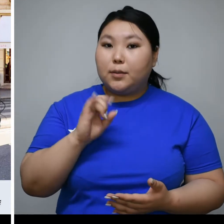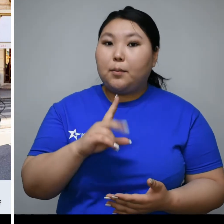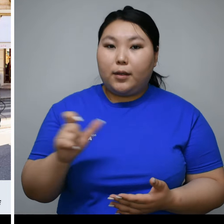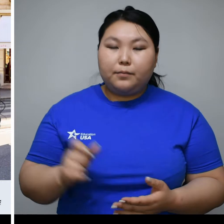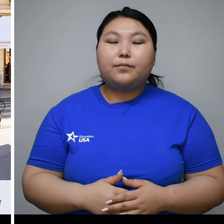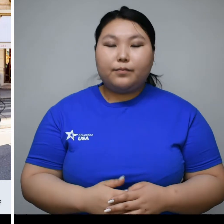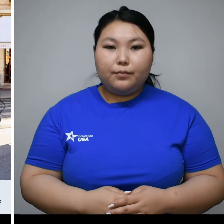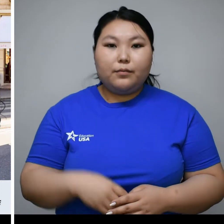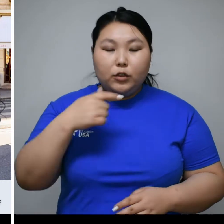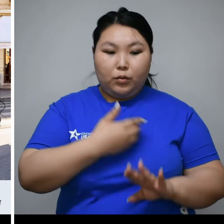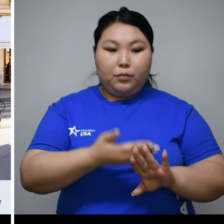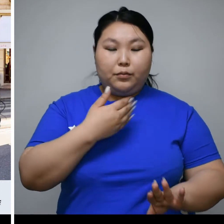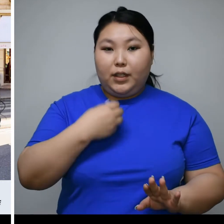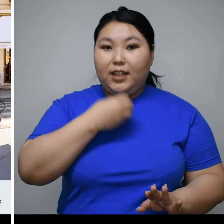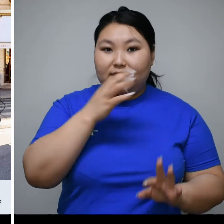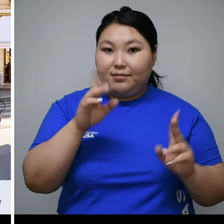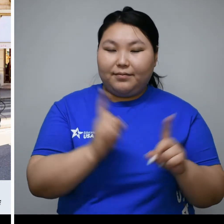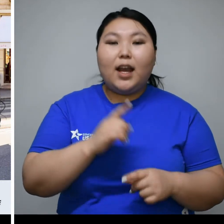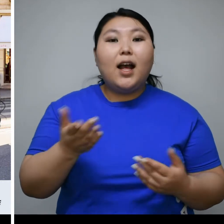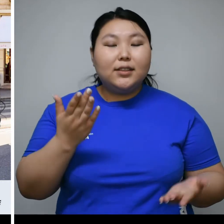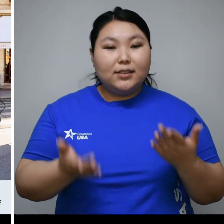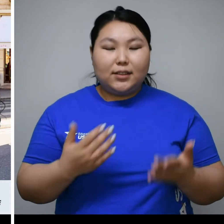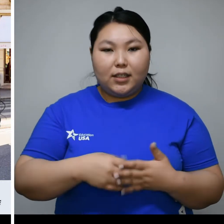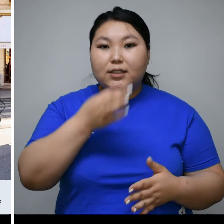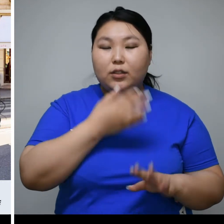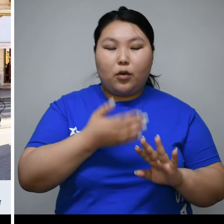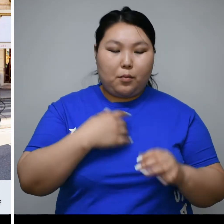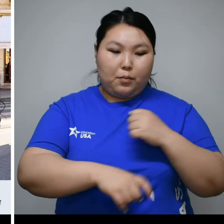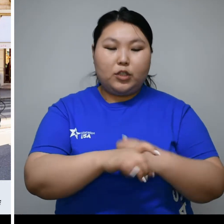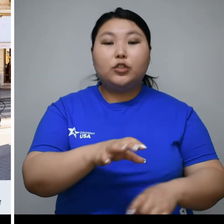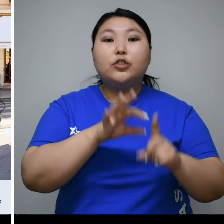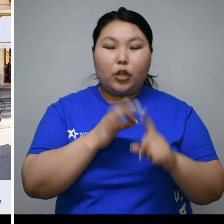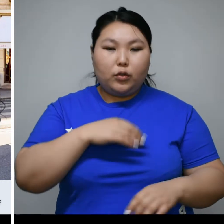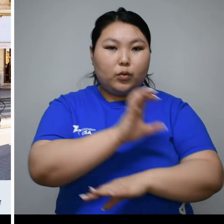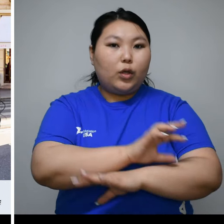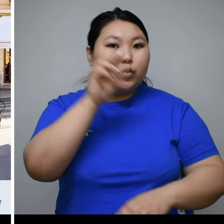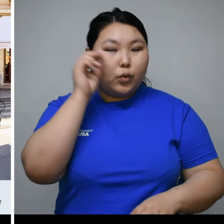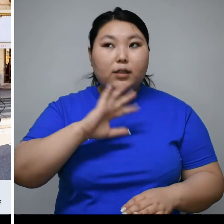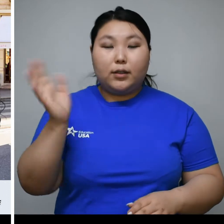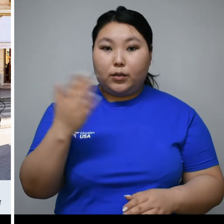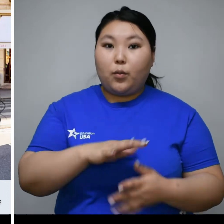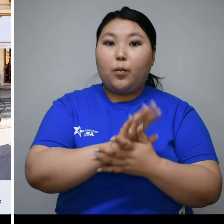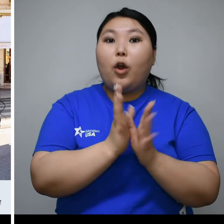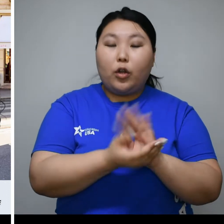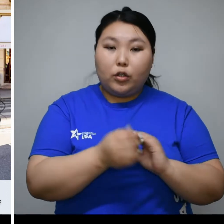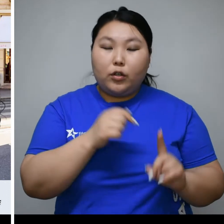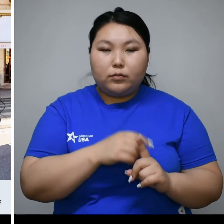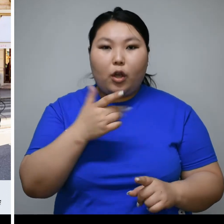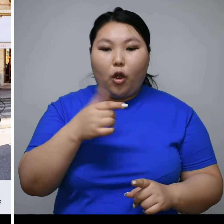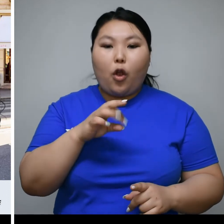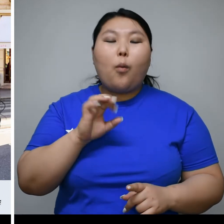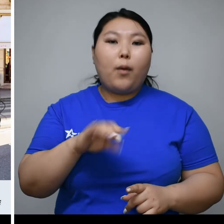байсан бэ? Төрөө хэлсэнчлэн аль хэдийнэ ингээд мэрэгчлээ сонгоо сургуультай суралцаад ихсэн болохоор